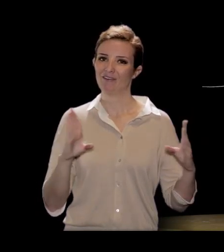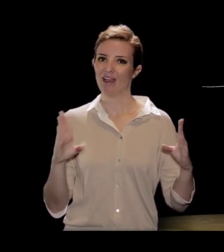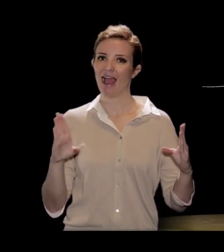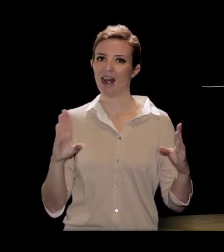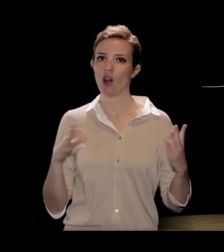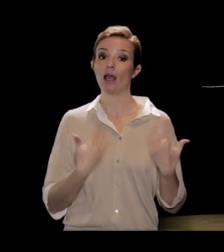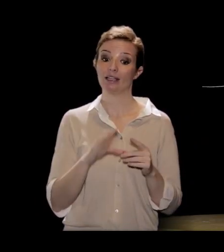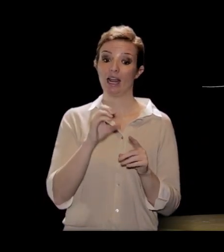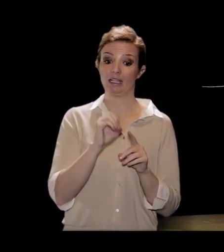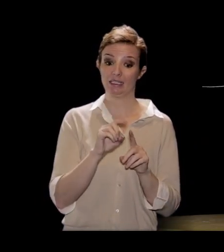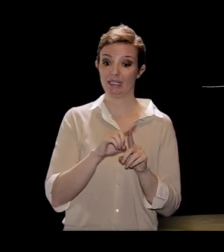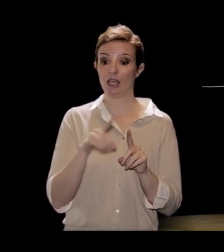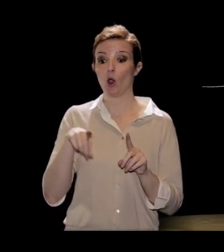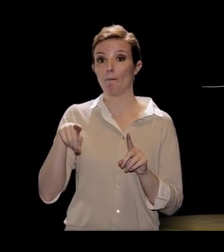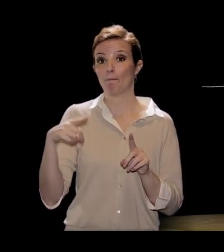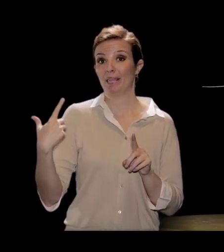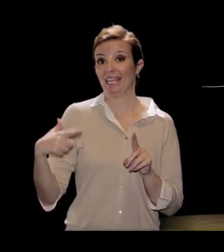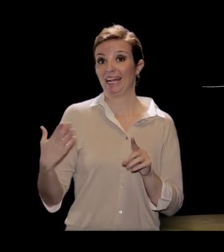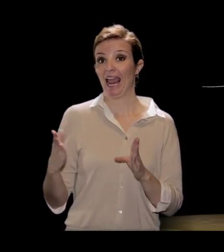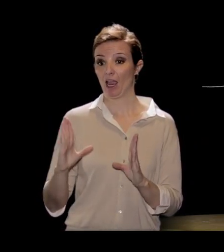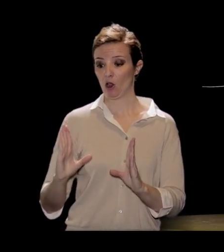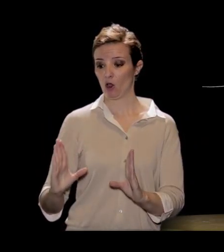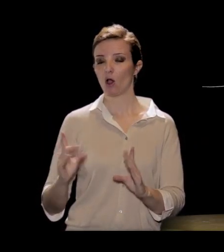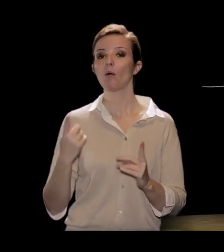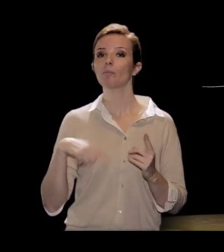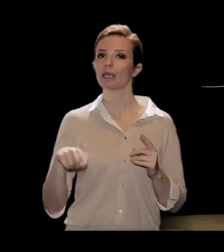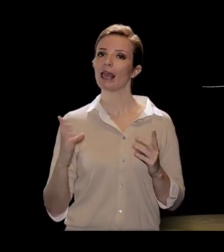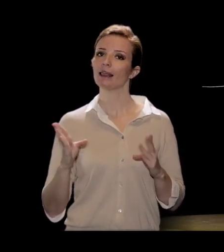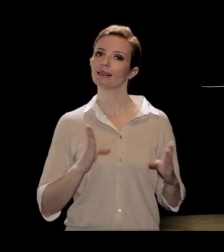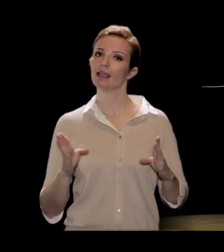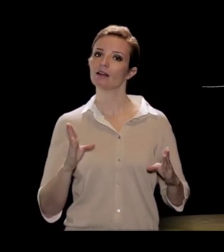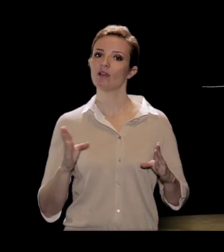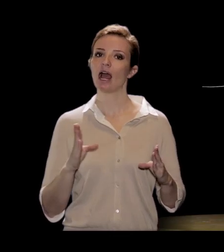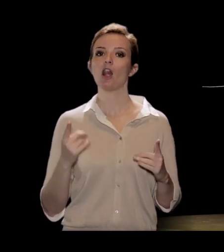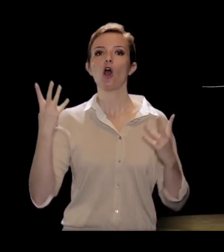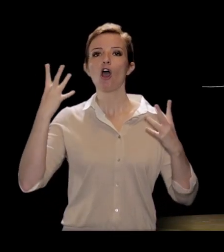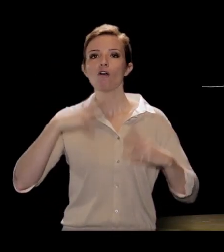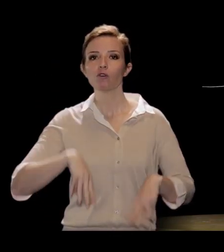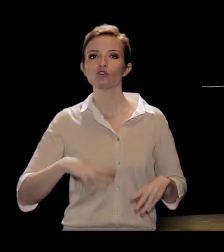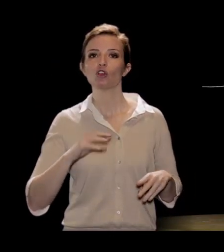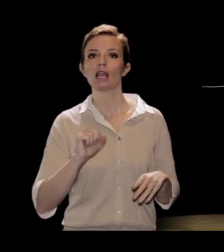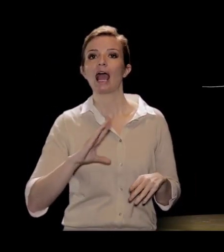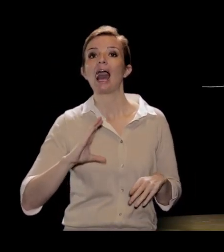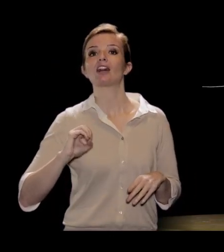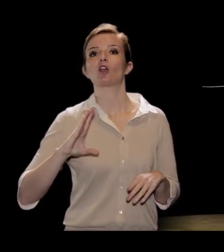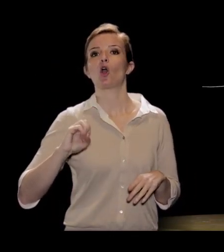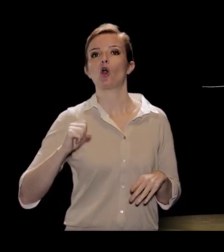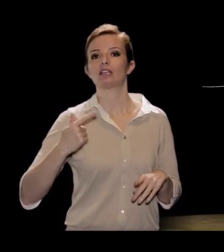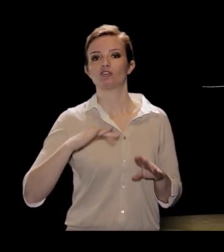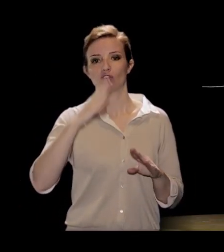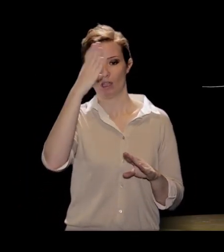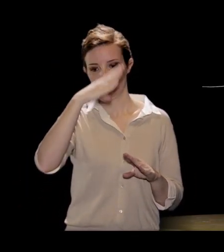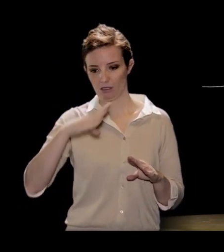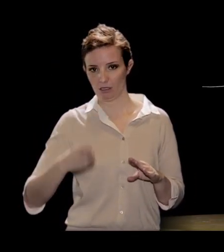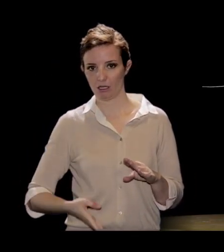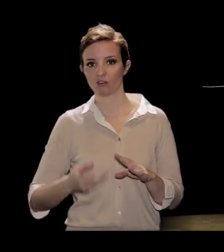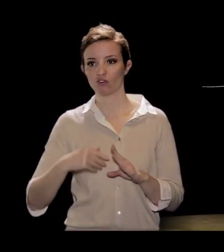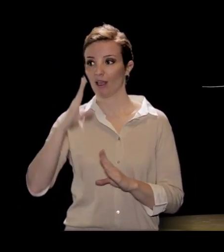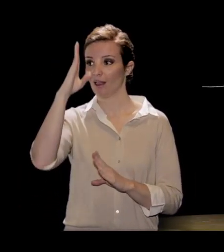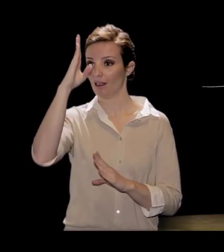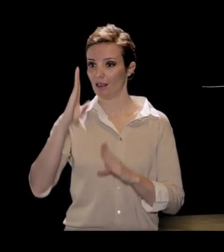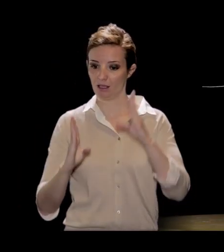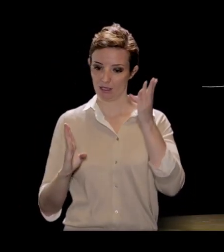considerazione tra 0 e pi greco. In questo intervallo la funzione arco cotangente ha un andamento di questo tipo con un asintoto in